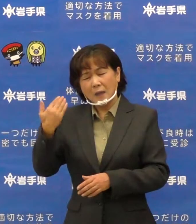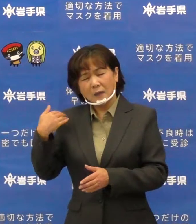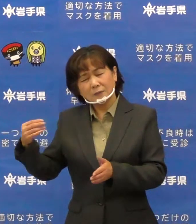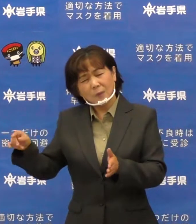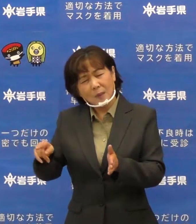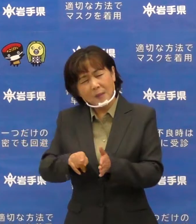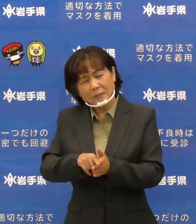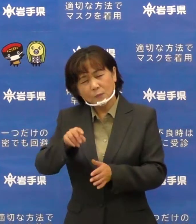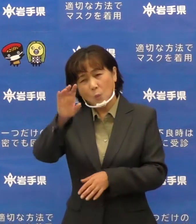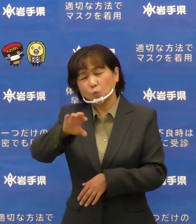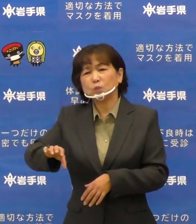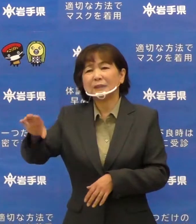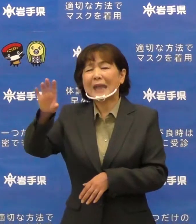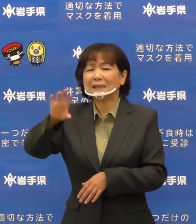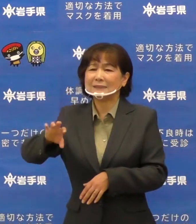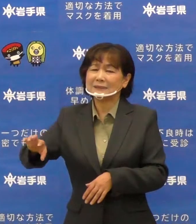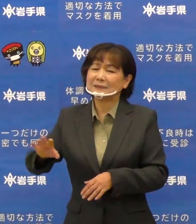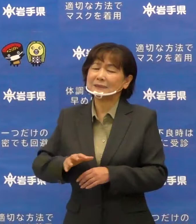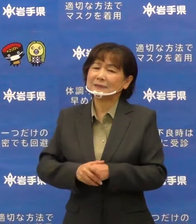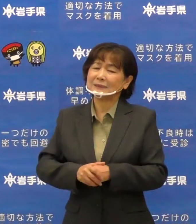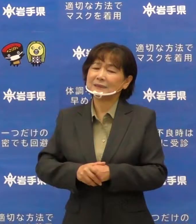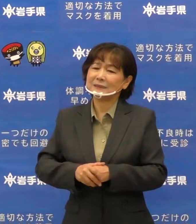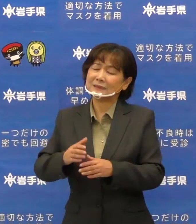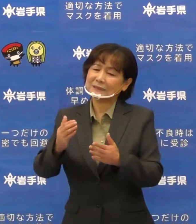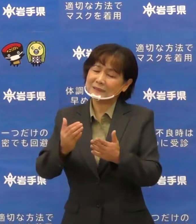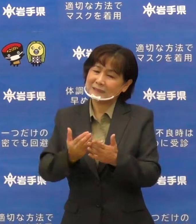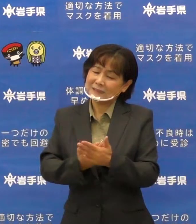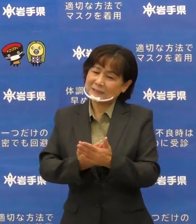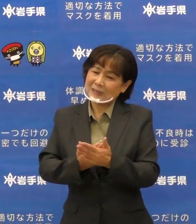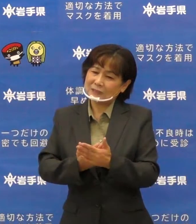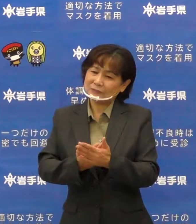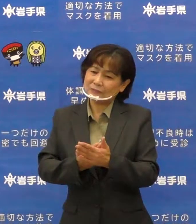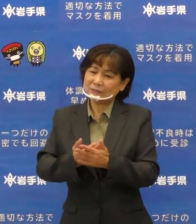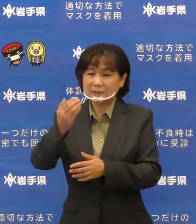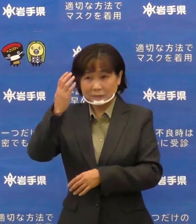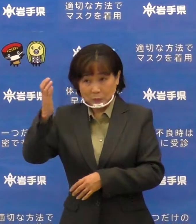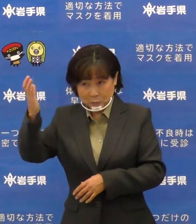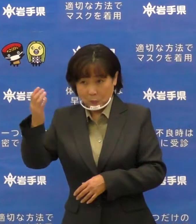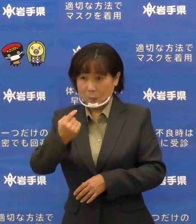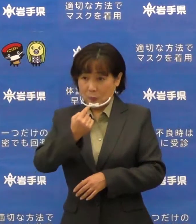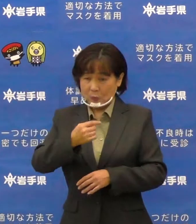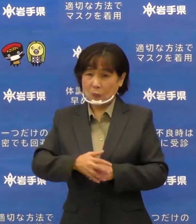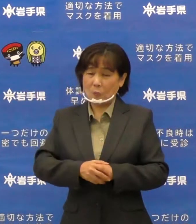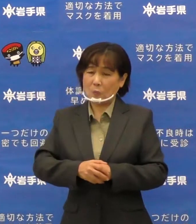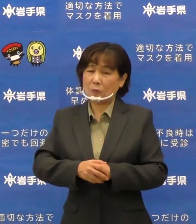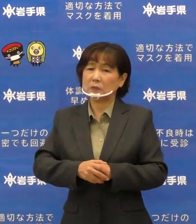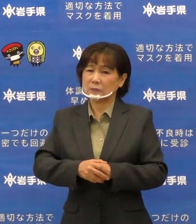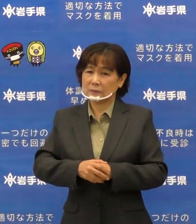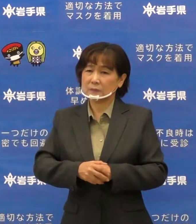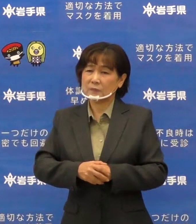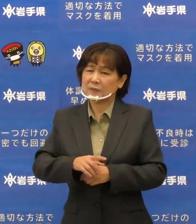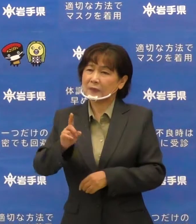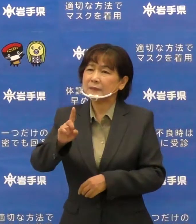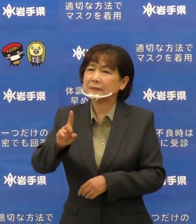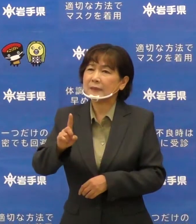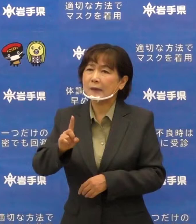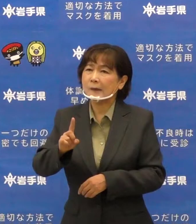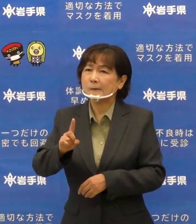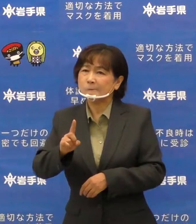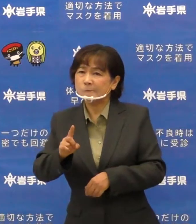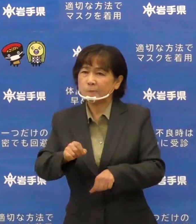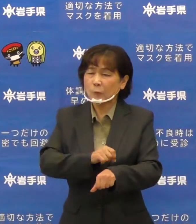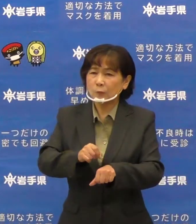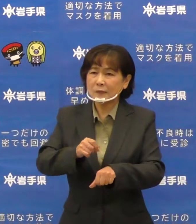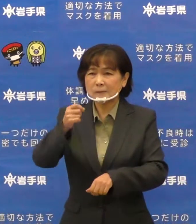抜本的な対策っていうのは国を挙げてでも難しいとは思うんですけれども、何かこう秘策といいますかアイディアはござい